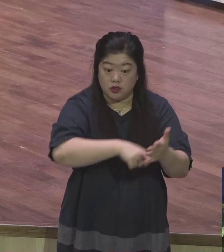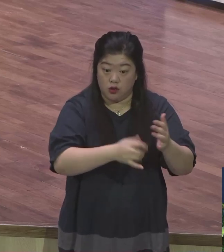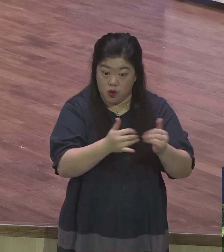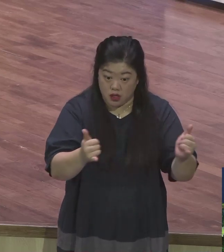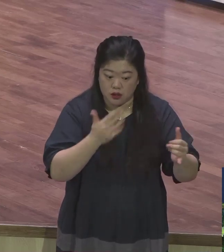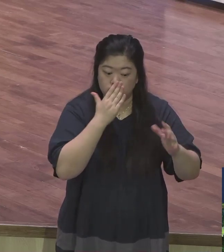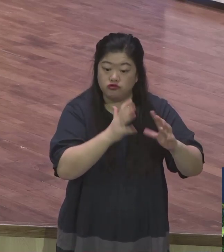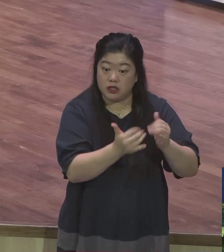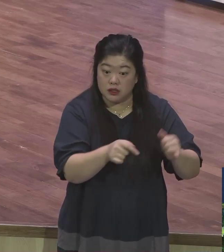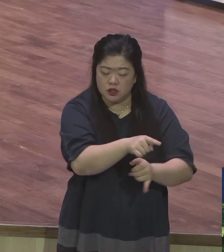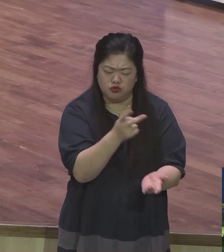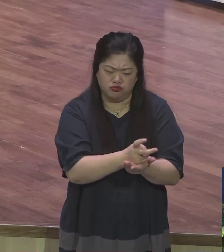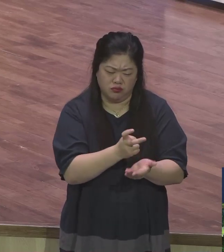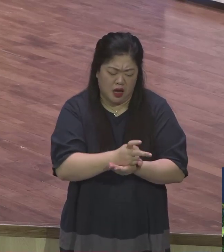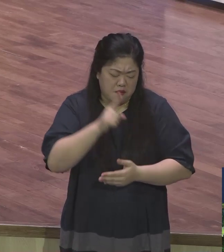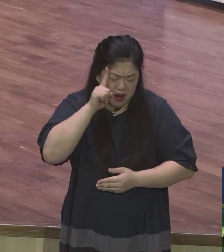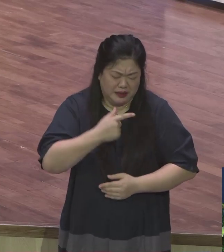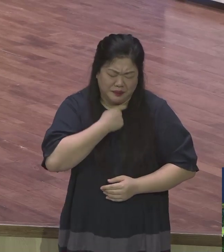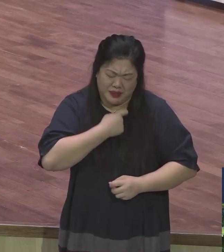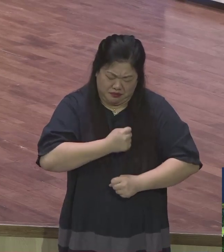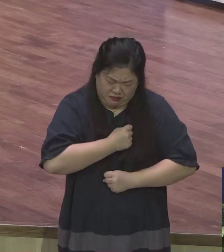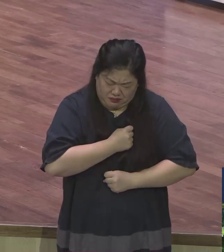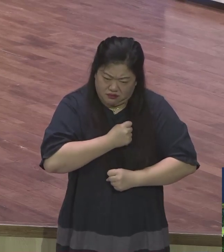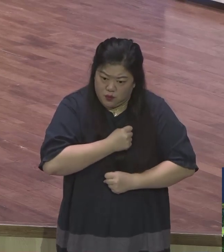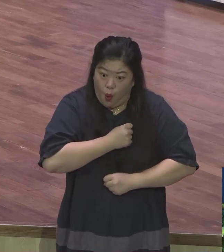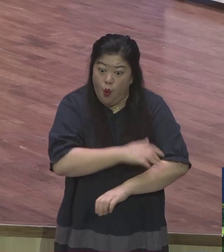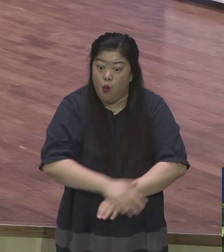유대인들은요. 율법에 목숨을 그려요. 목숨을 그려요.